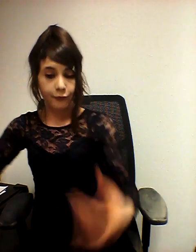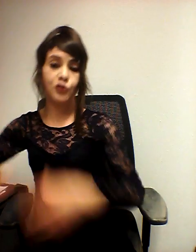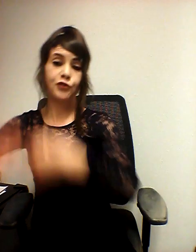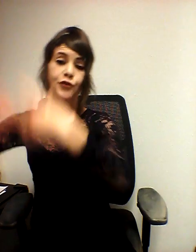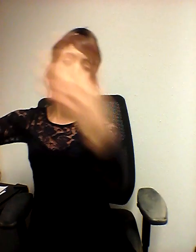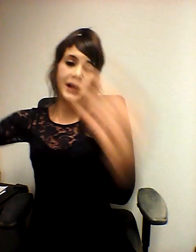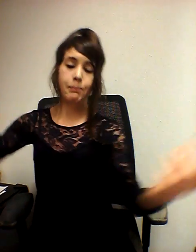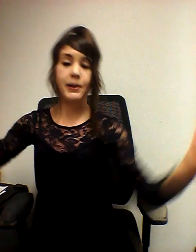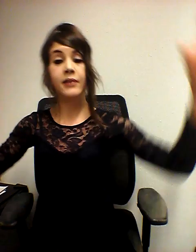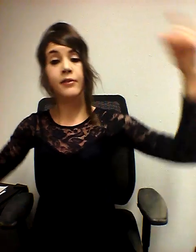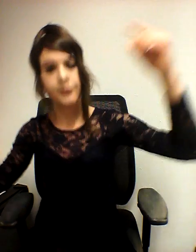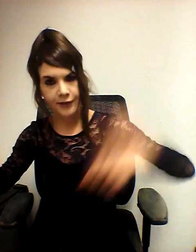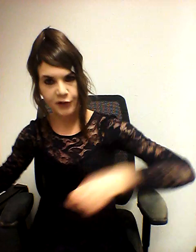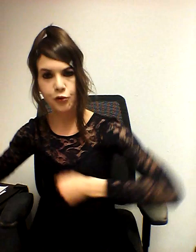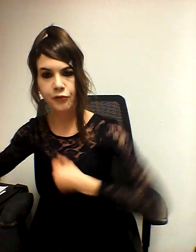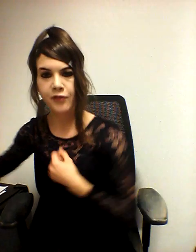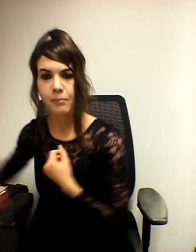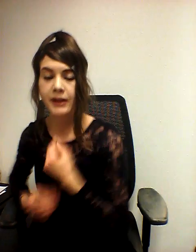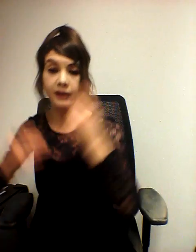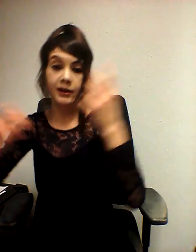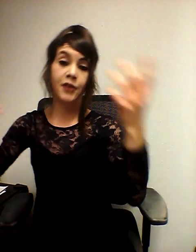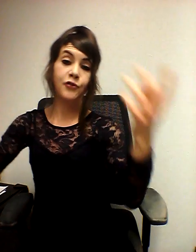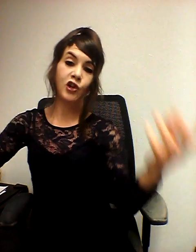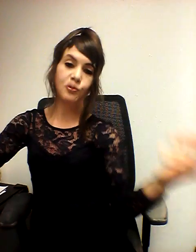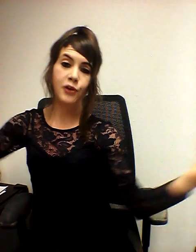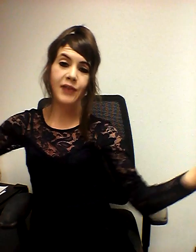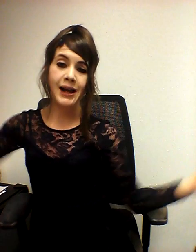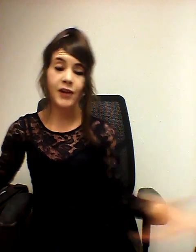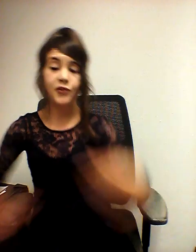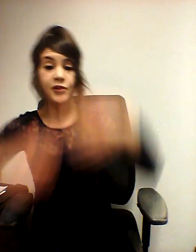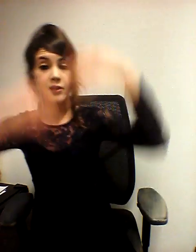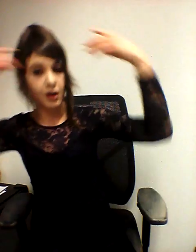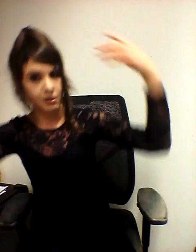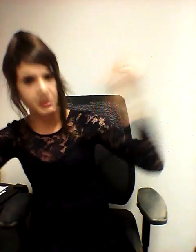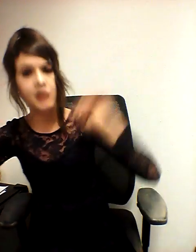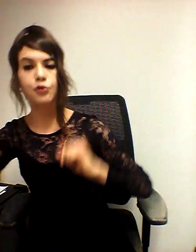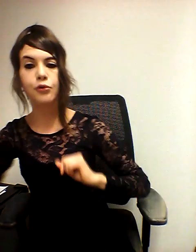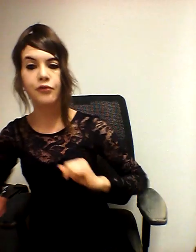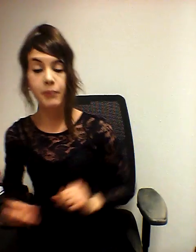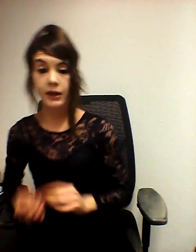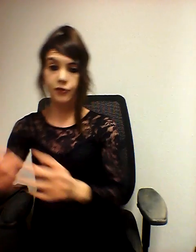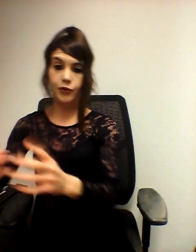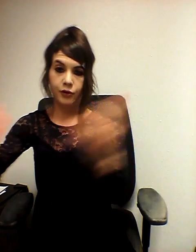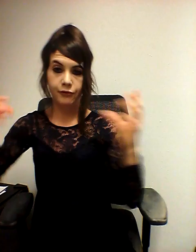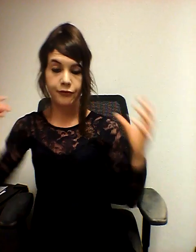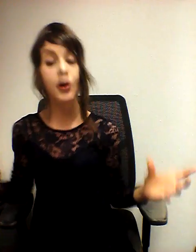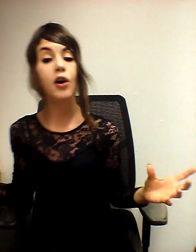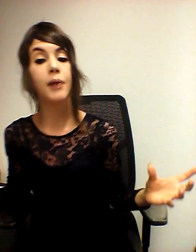fosfolipiden vetzuur verbindingen en transporteiwitten aminozuur verbindingen te kunnen